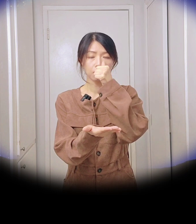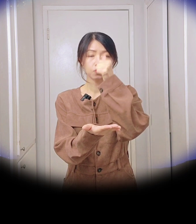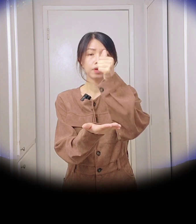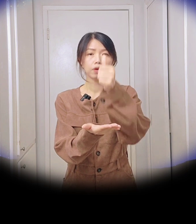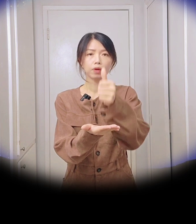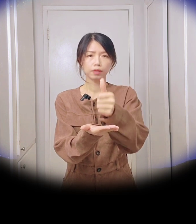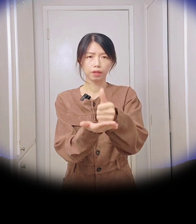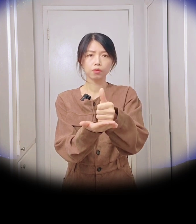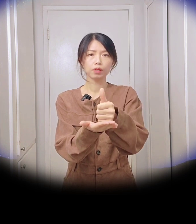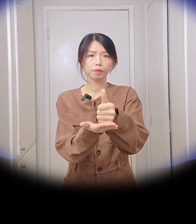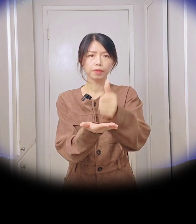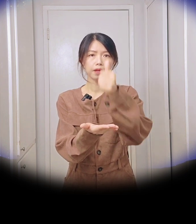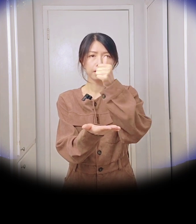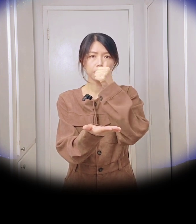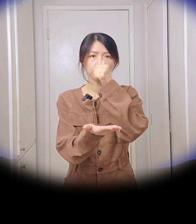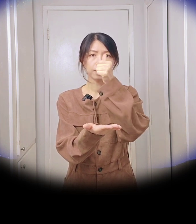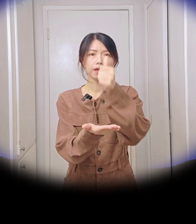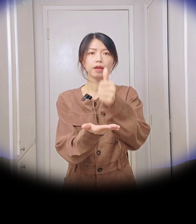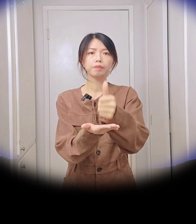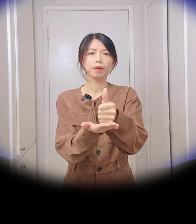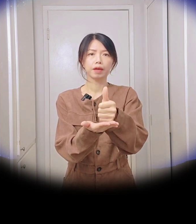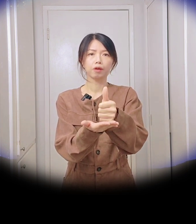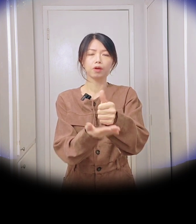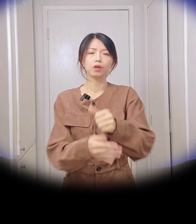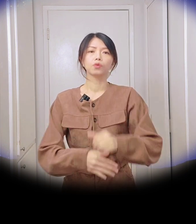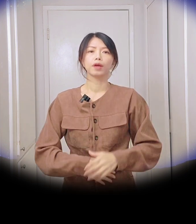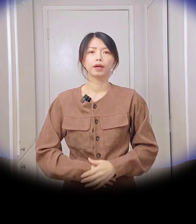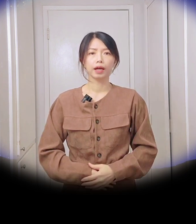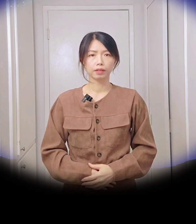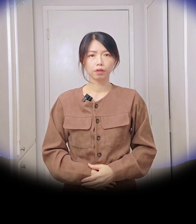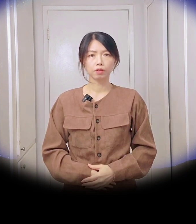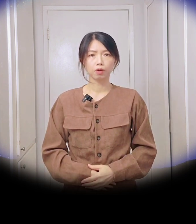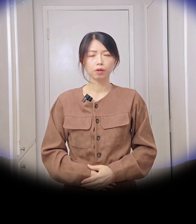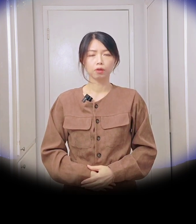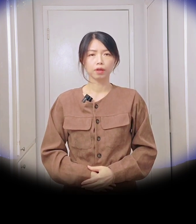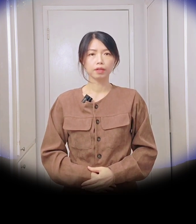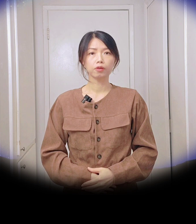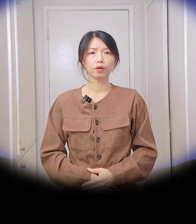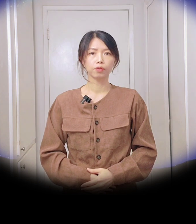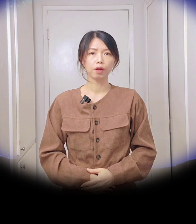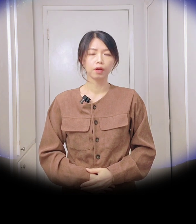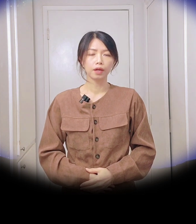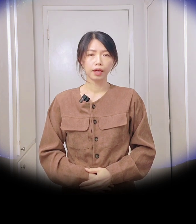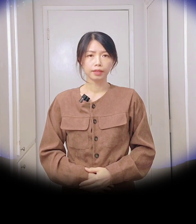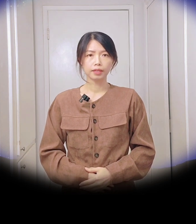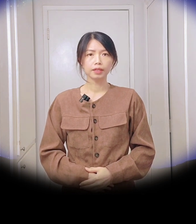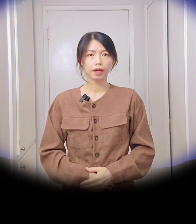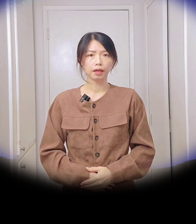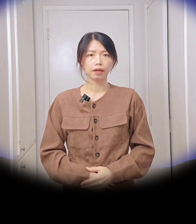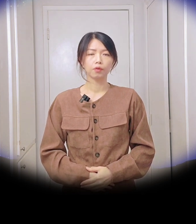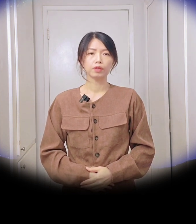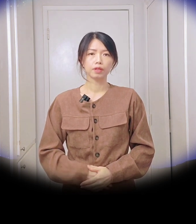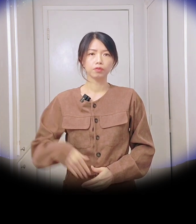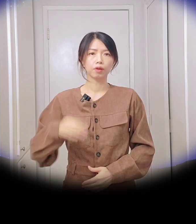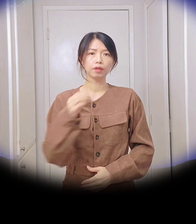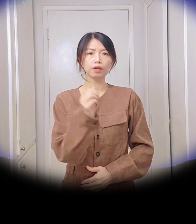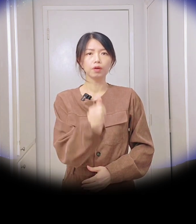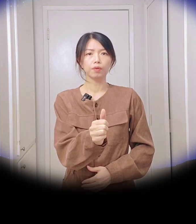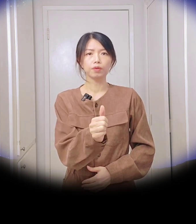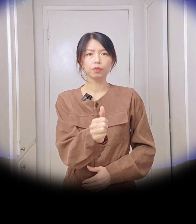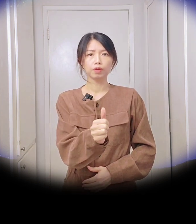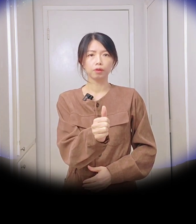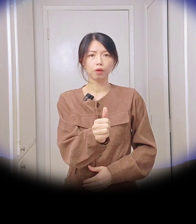올려놓으시면 죄라고 하는 뜻의 수어가 됩니다. 죄에 매여, 죄에 갇혀서 이렇게 해석을 했고요. 갇히다 라고 하는 뜻의